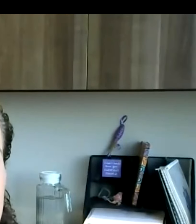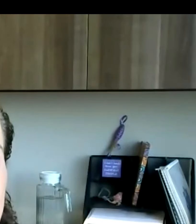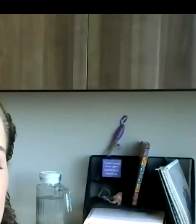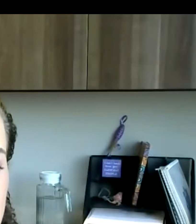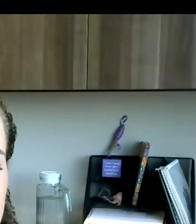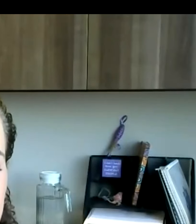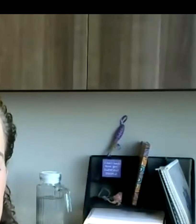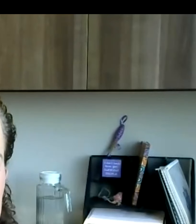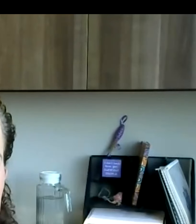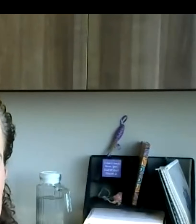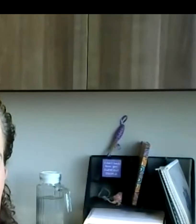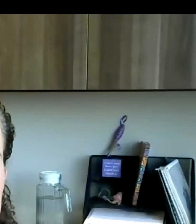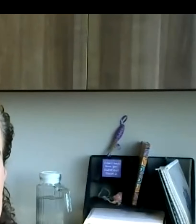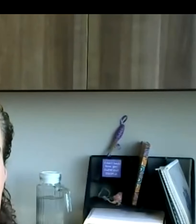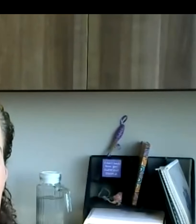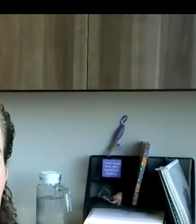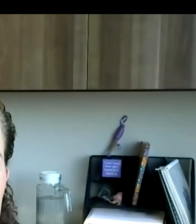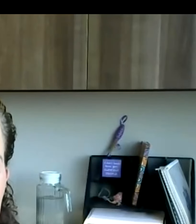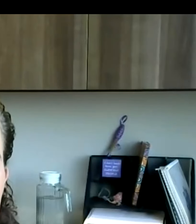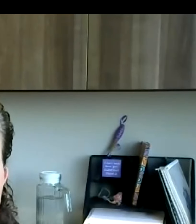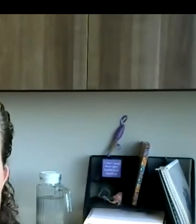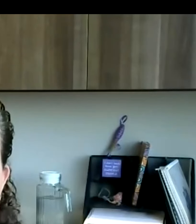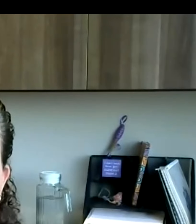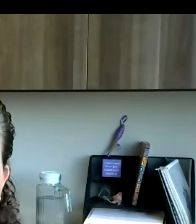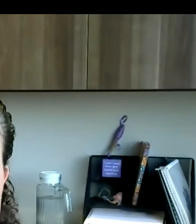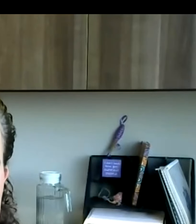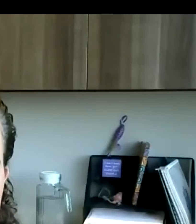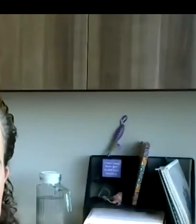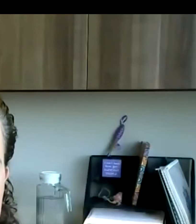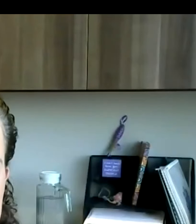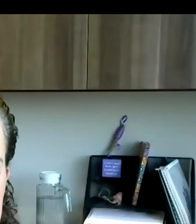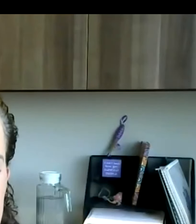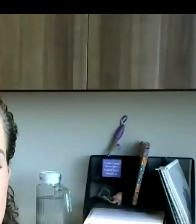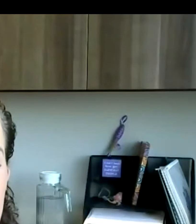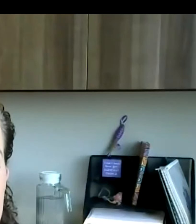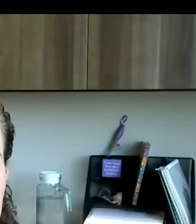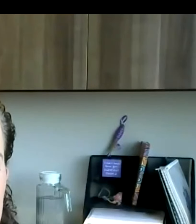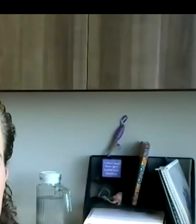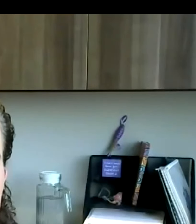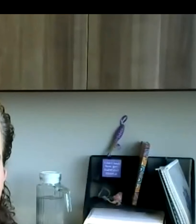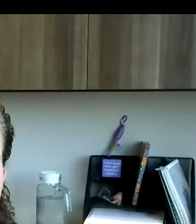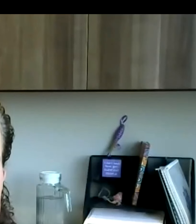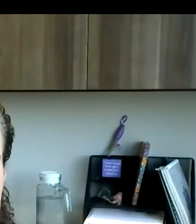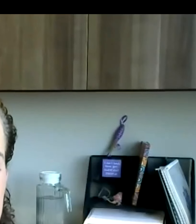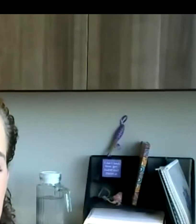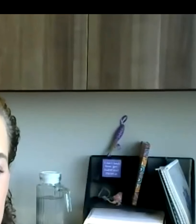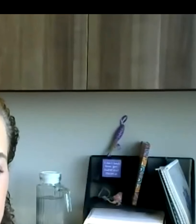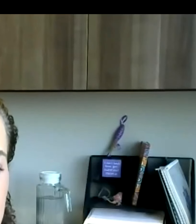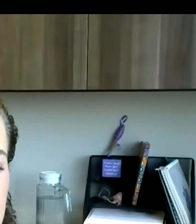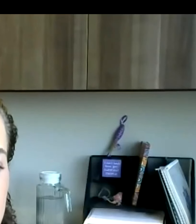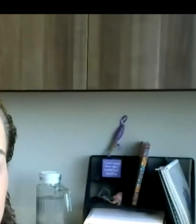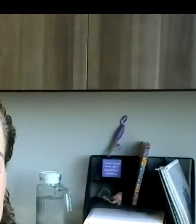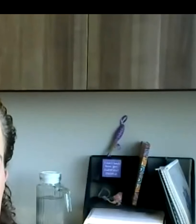implica que no se recaben datos personales con dolo, mala fe o negligencia, que no se vulnere la confianza del